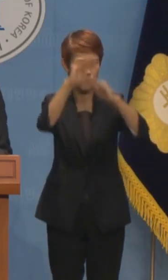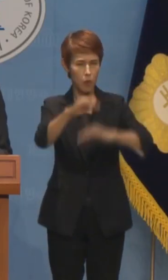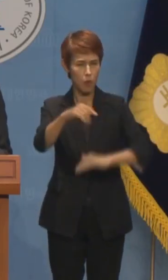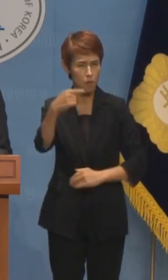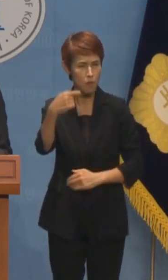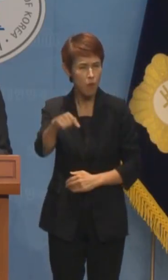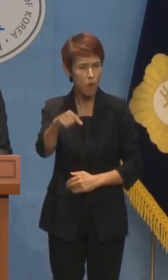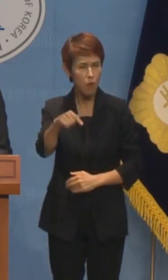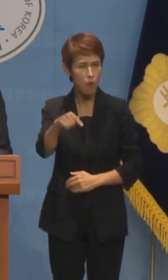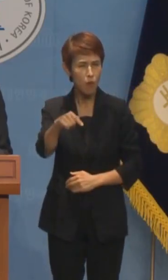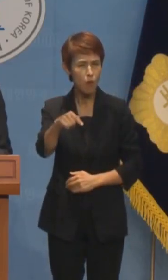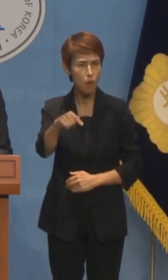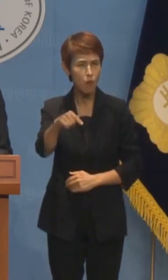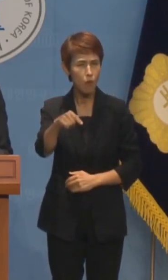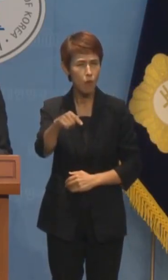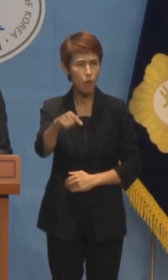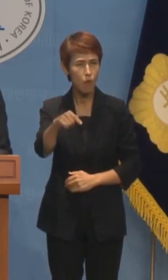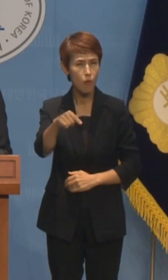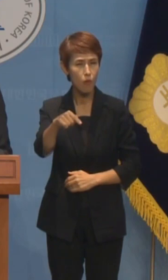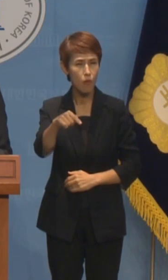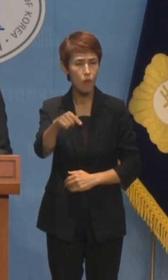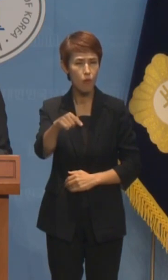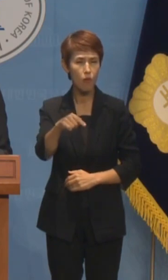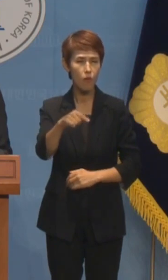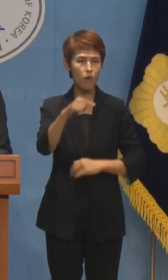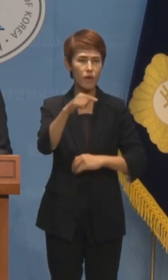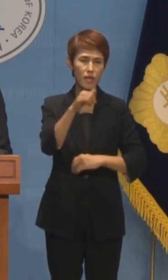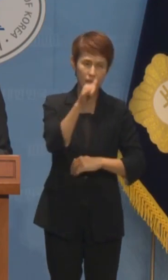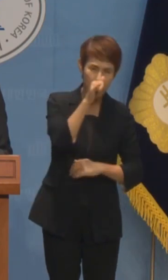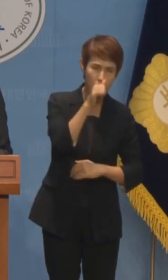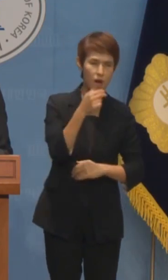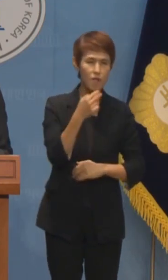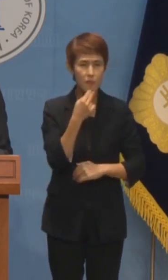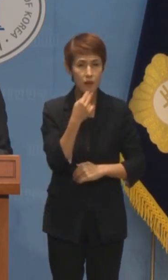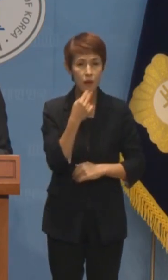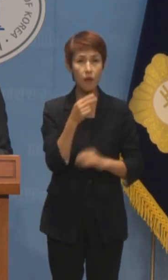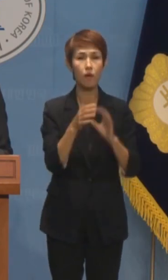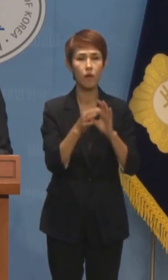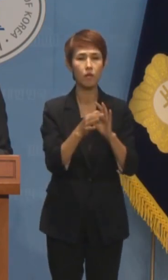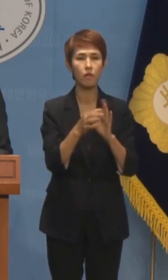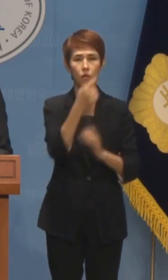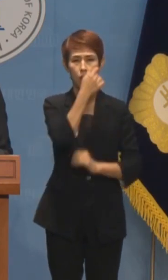통화를 했는지의 여부 등에 대한 사실 확인이 필요하다고